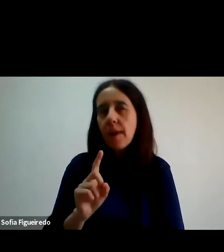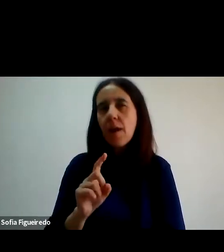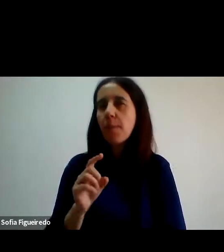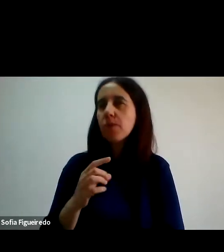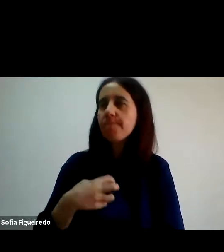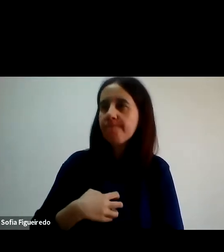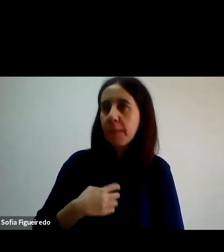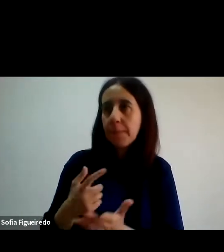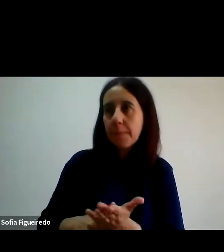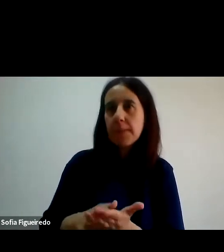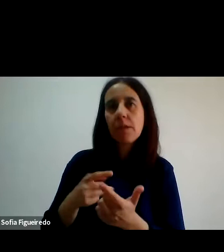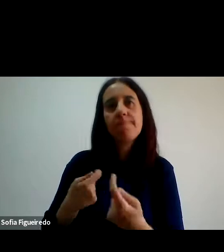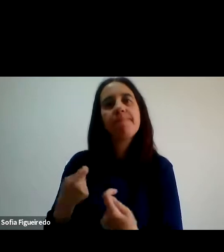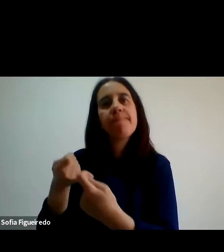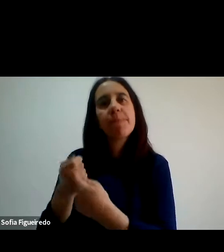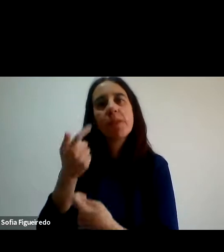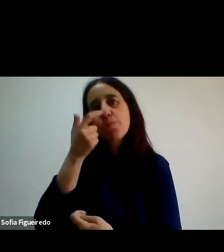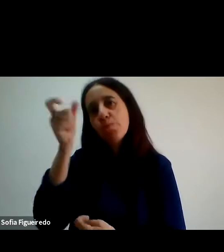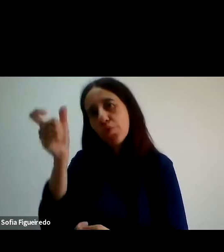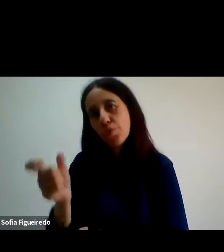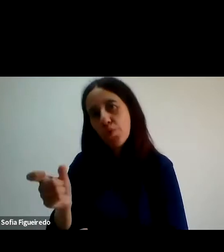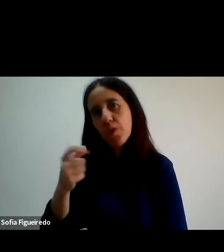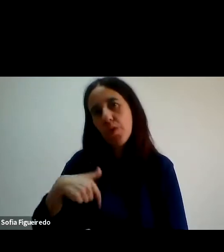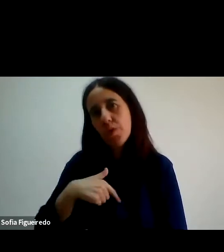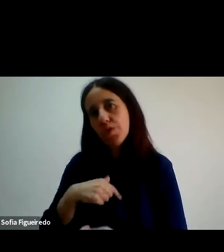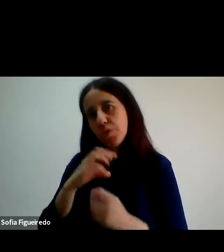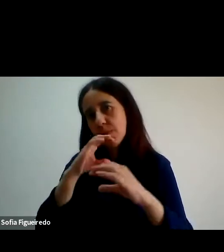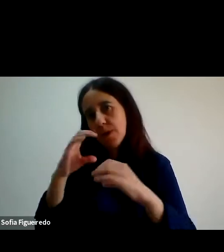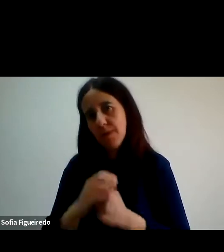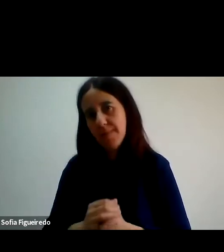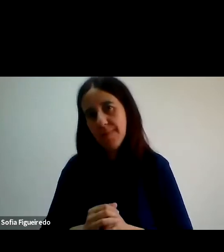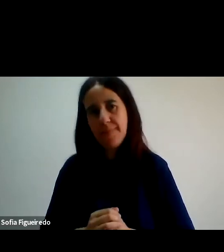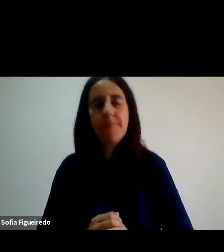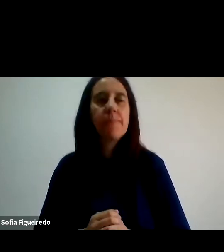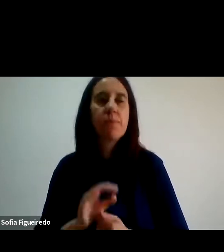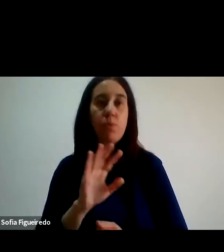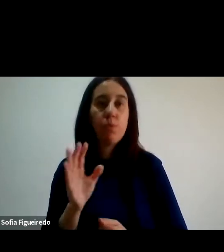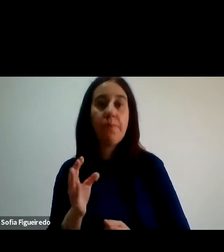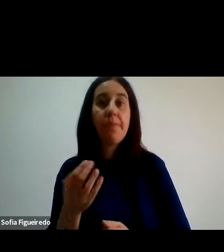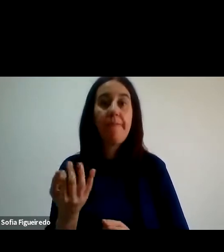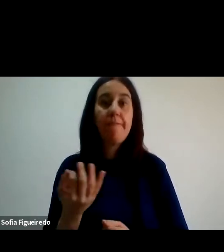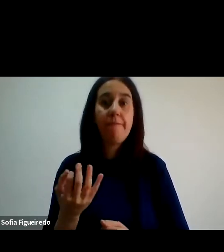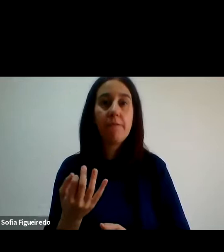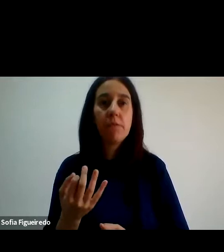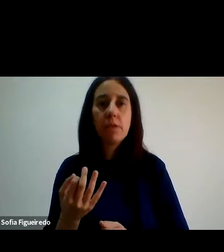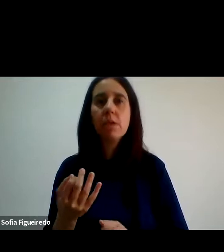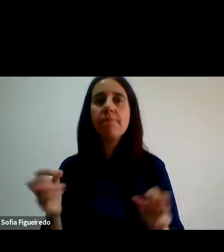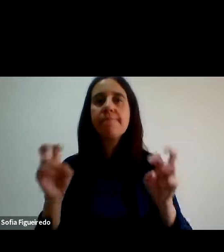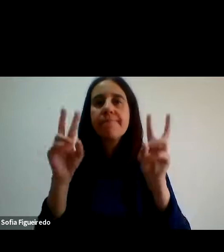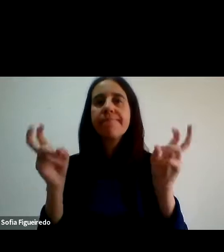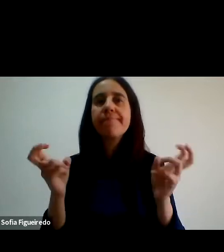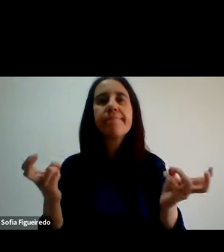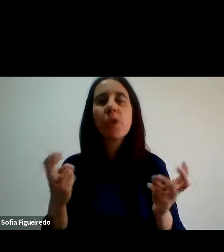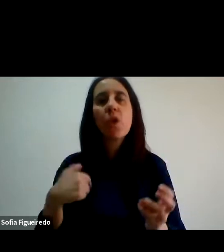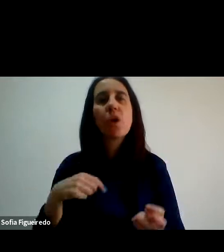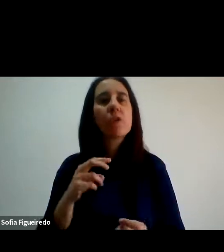efetivamente daquela pessoa que nós estamos a comunicar. Portanto, temos que trabalhar aquilo que se chama a nossa